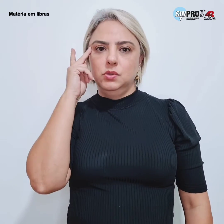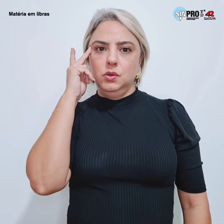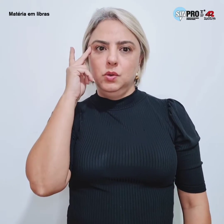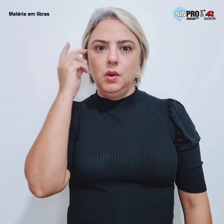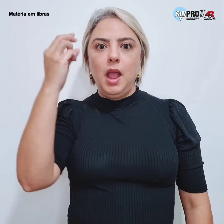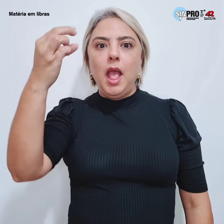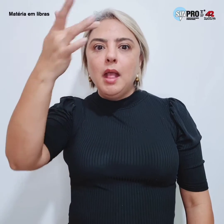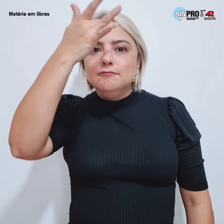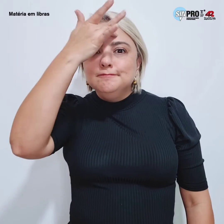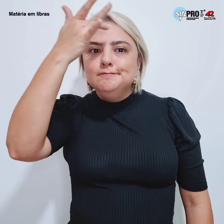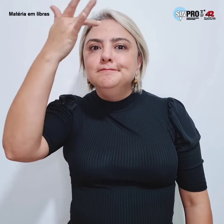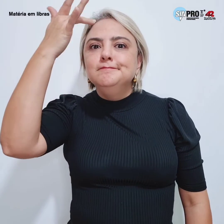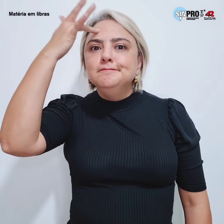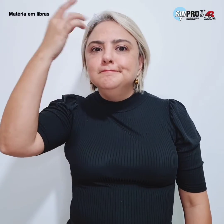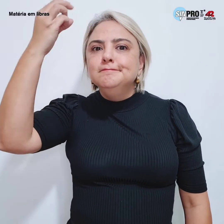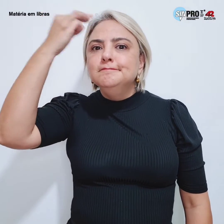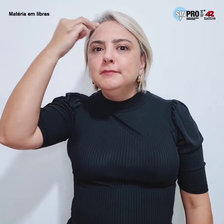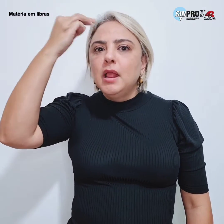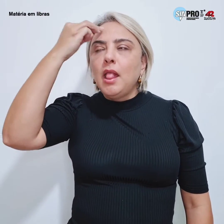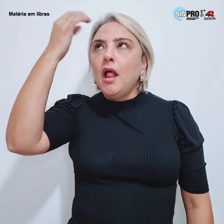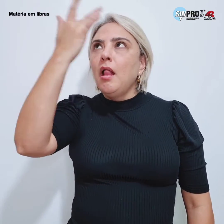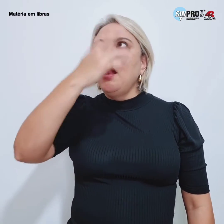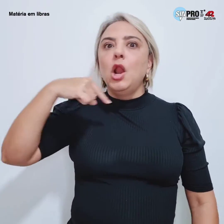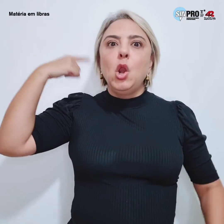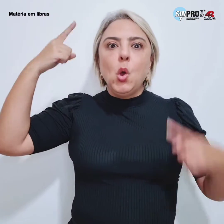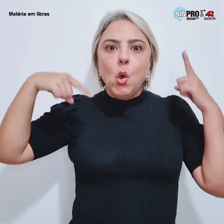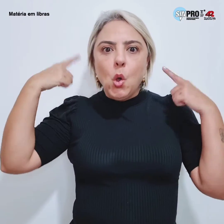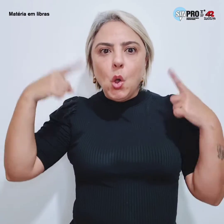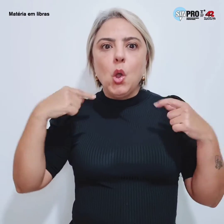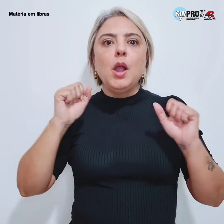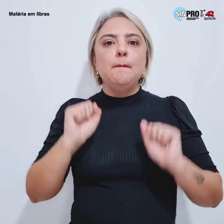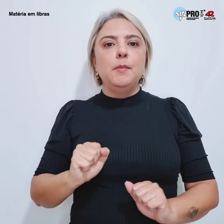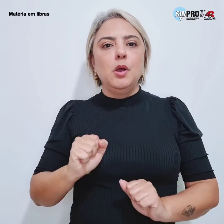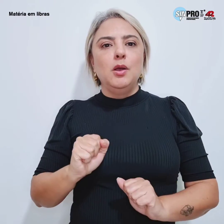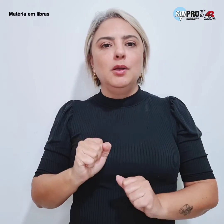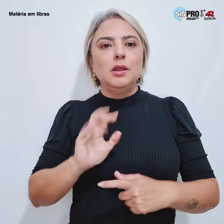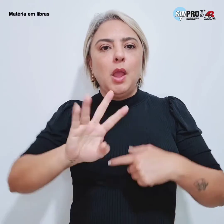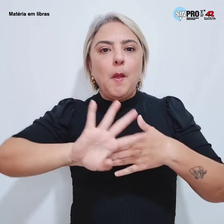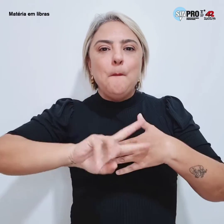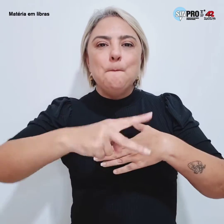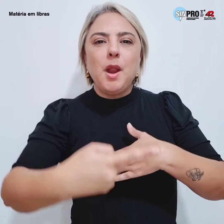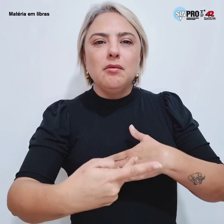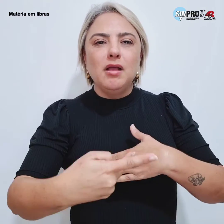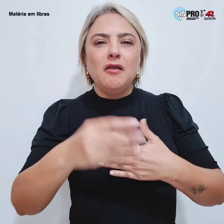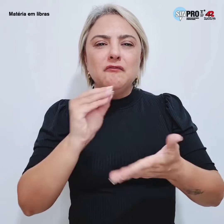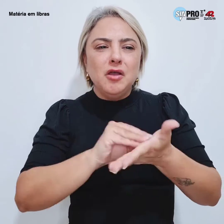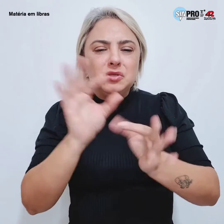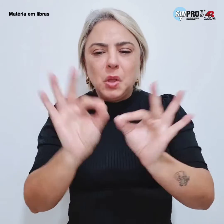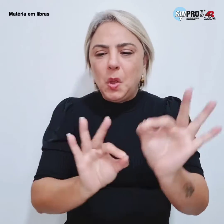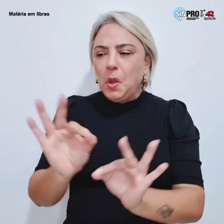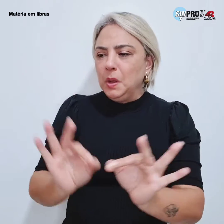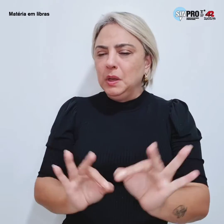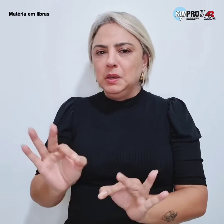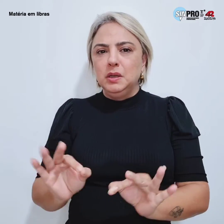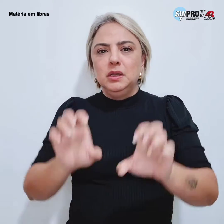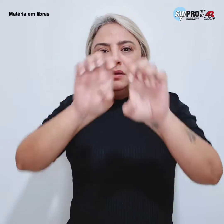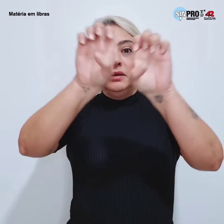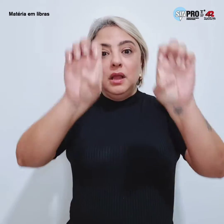mental de estar alucinada poderia provocar tanta desorganização na estrutura de um